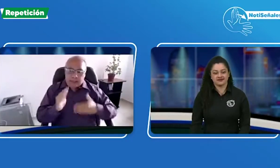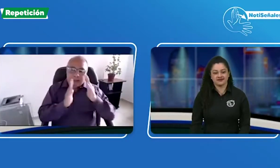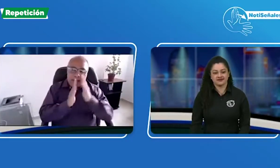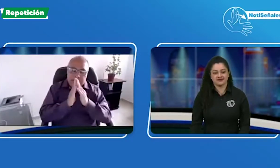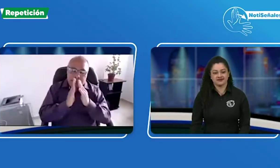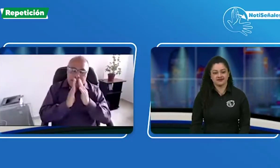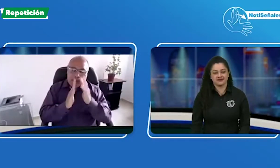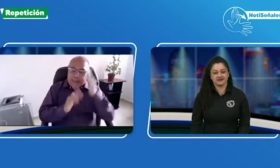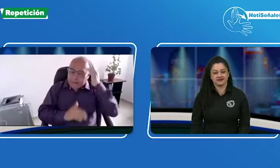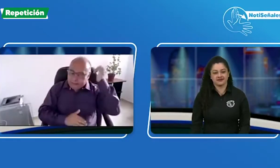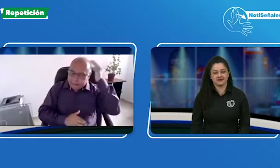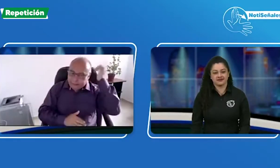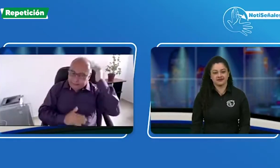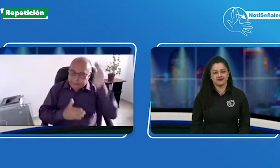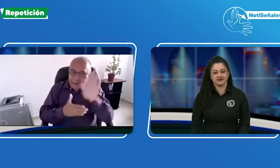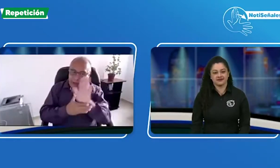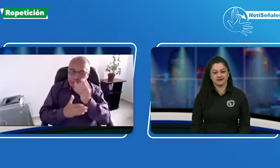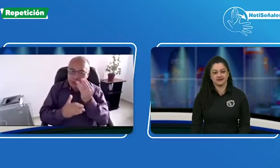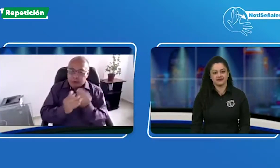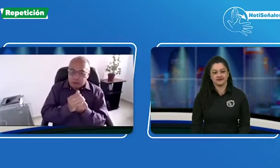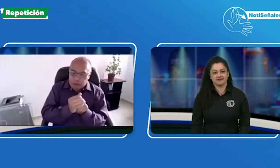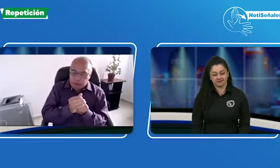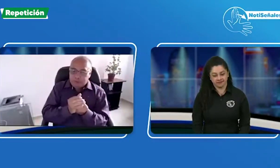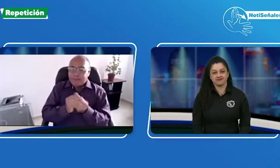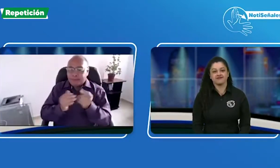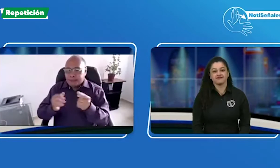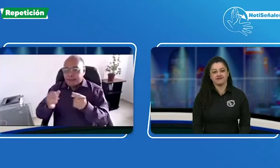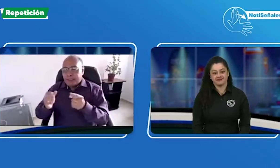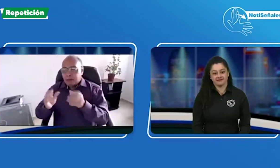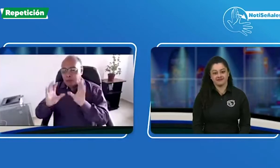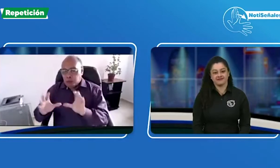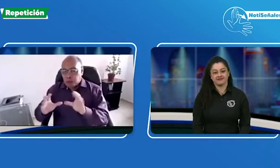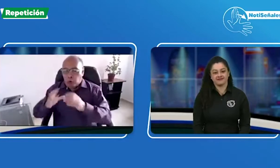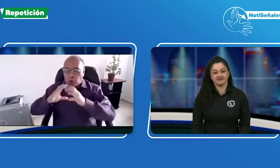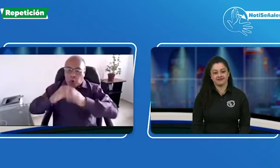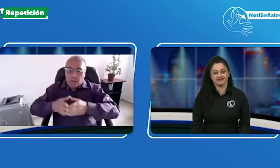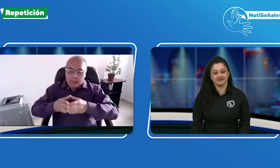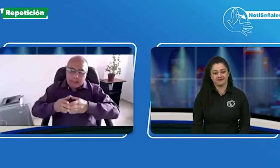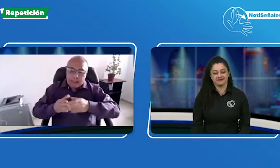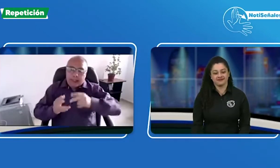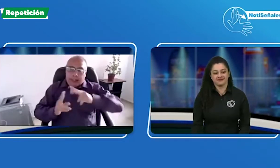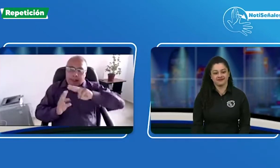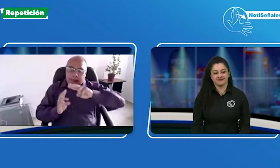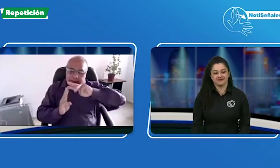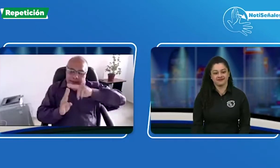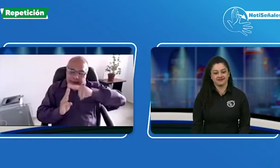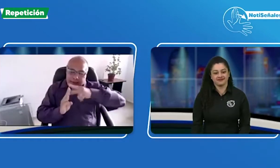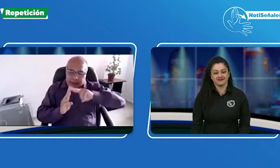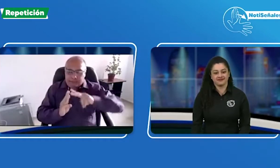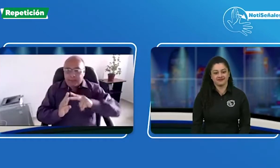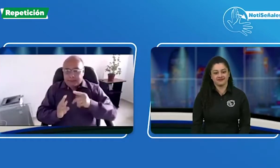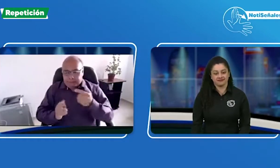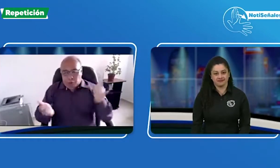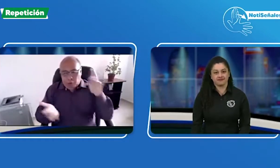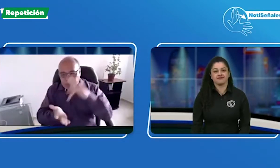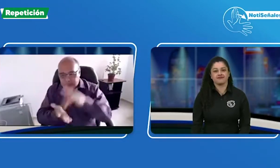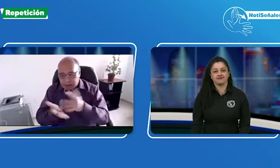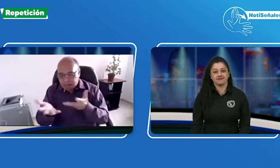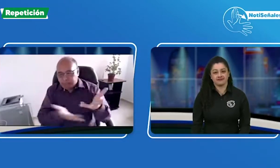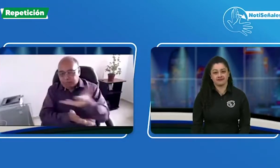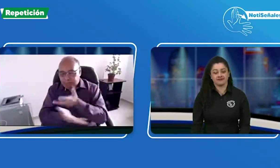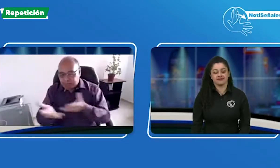Cauca También Al presidente De Azupesor Y también Al delegado